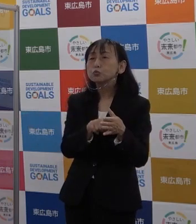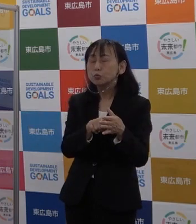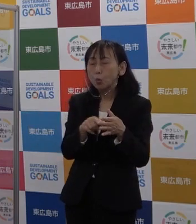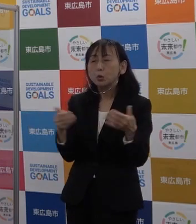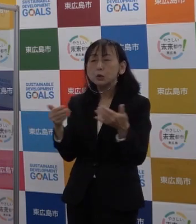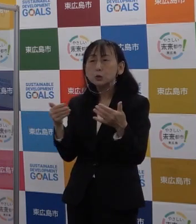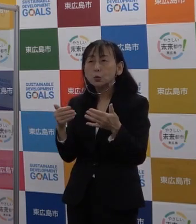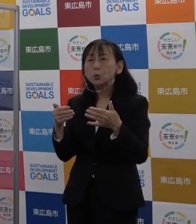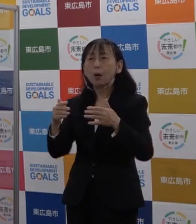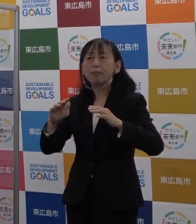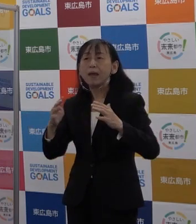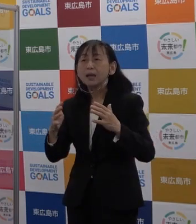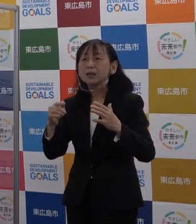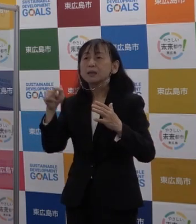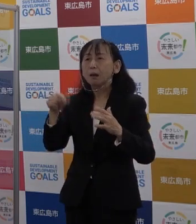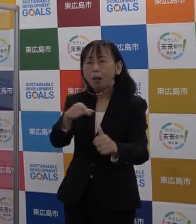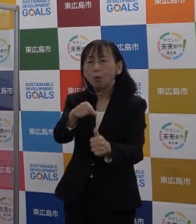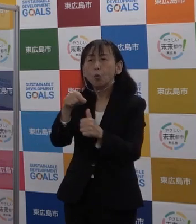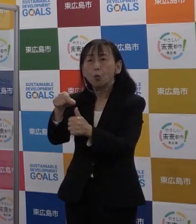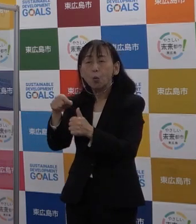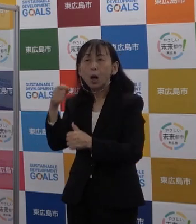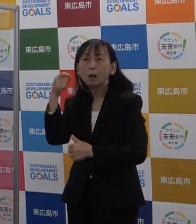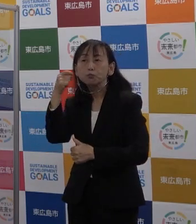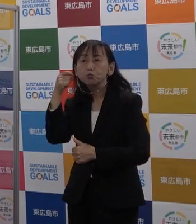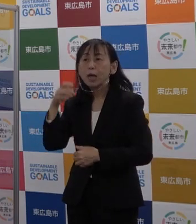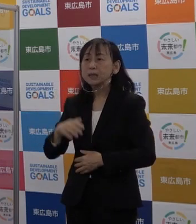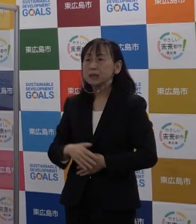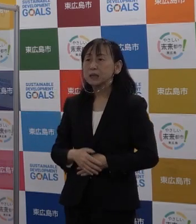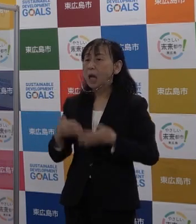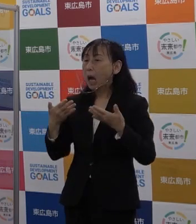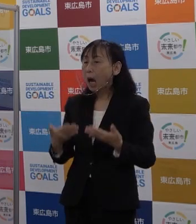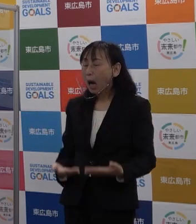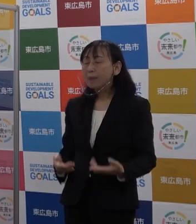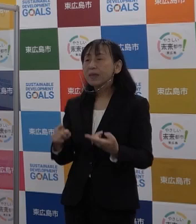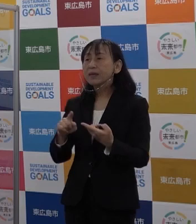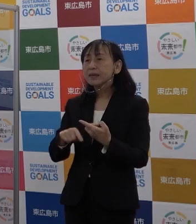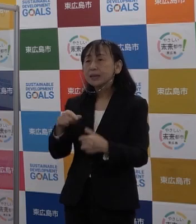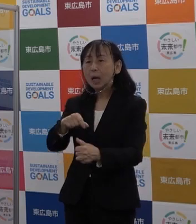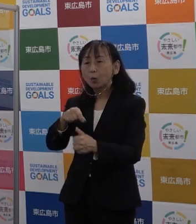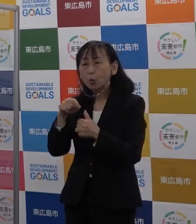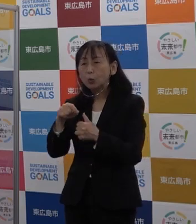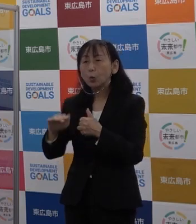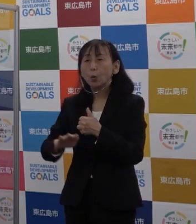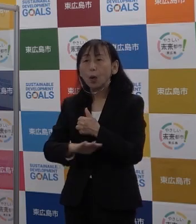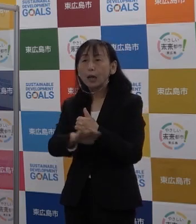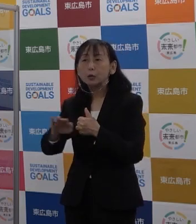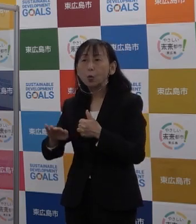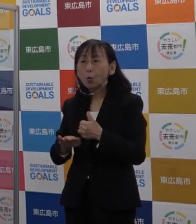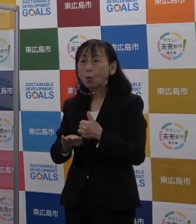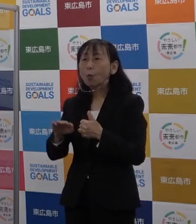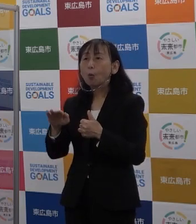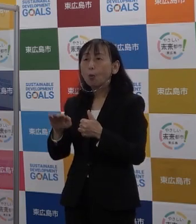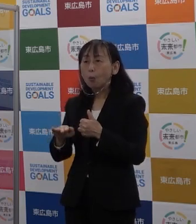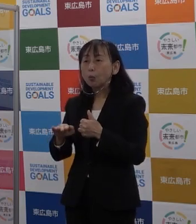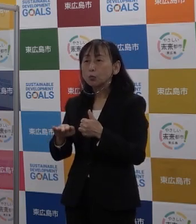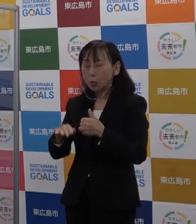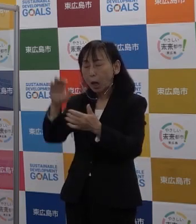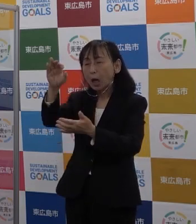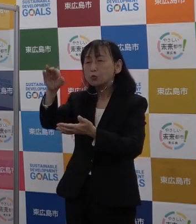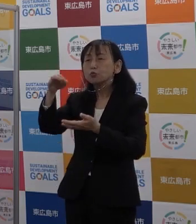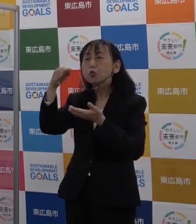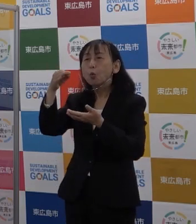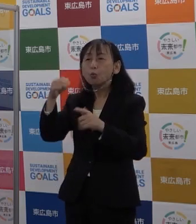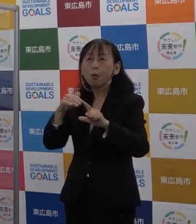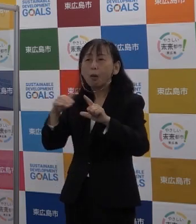というものがなかなか難しい、それから安定的な雇用環境、一定の給与水準